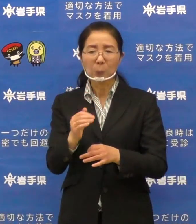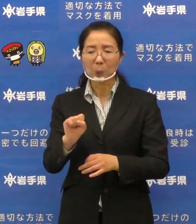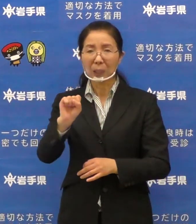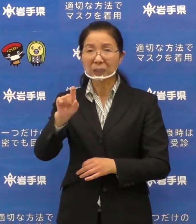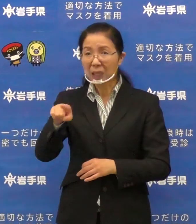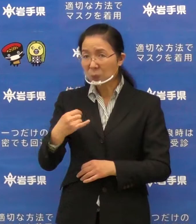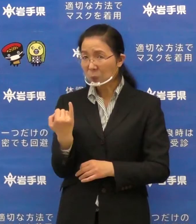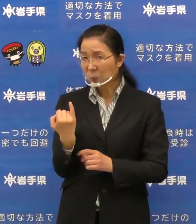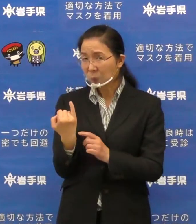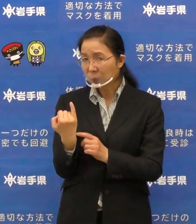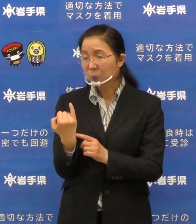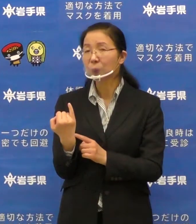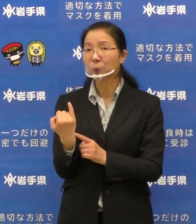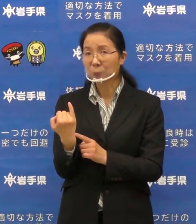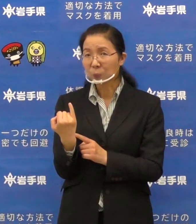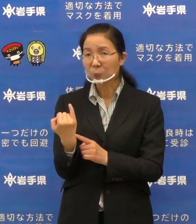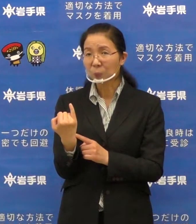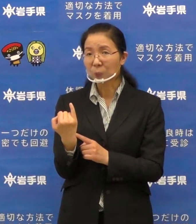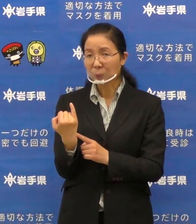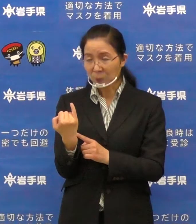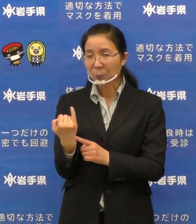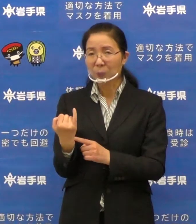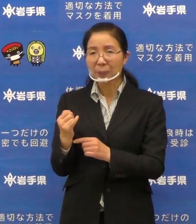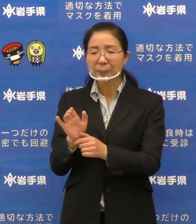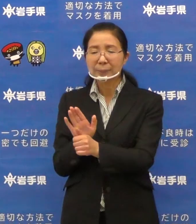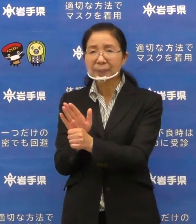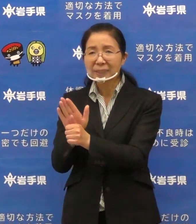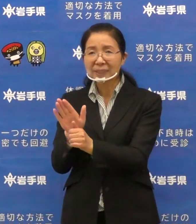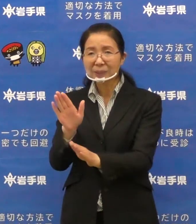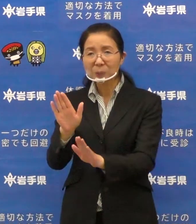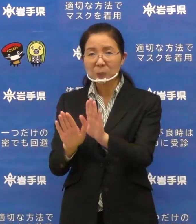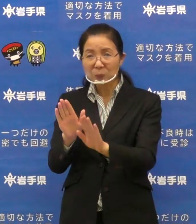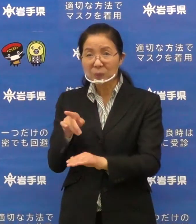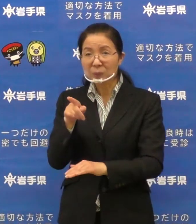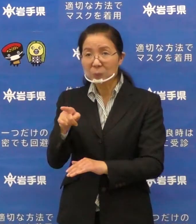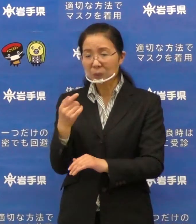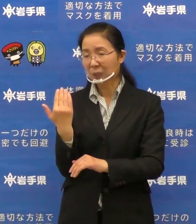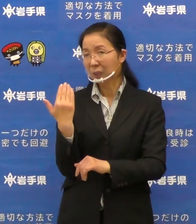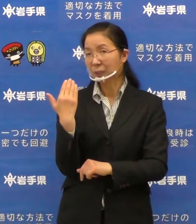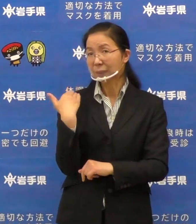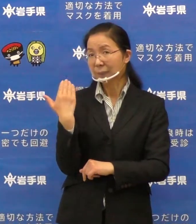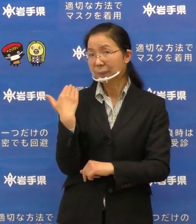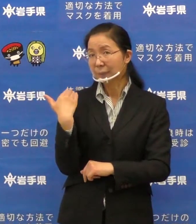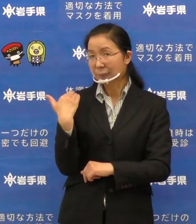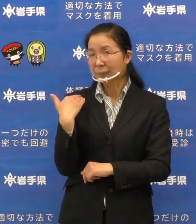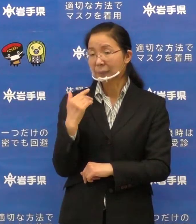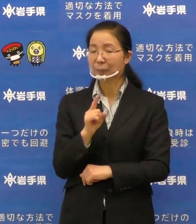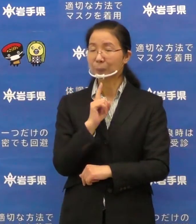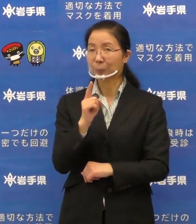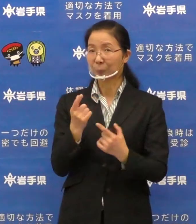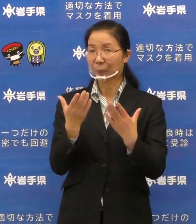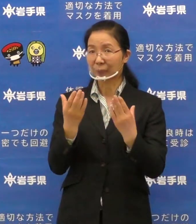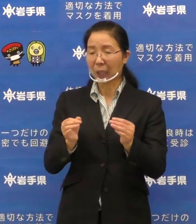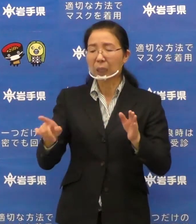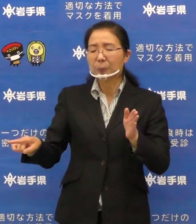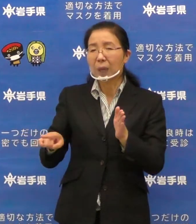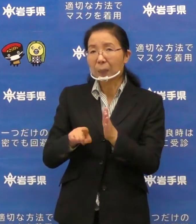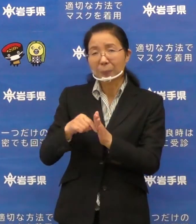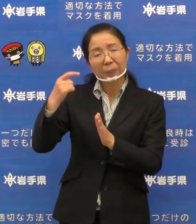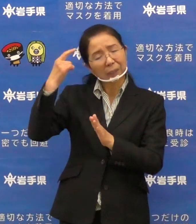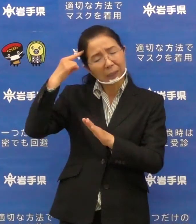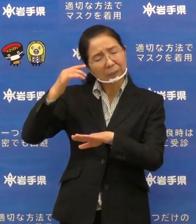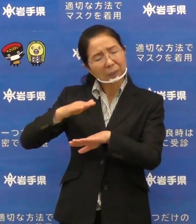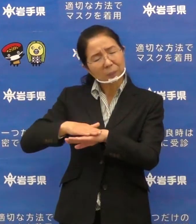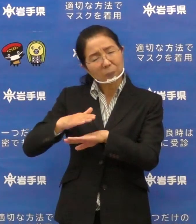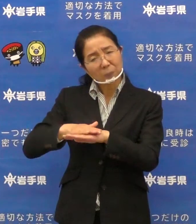の、まあ、支援といいますか今後について先ほど発言で今まで考えてきた通りの